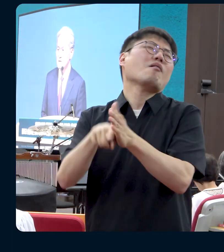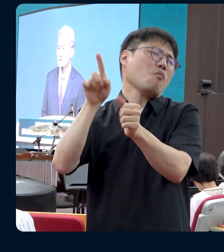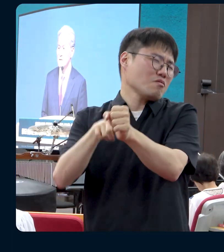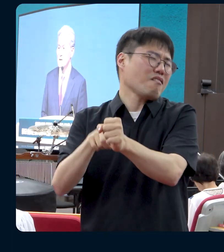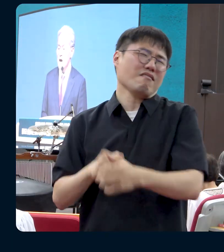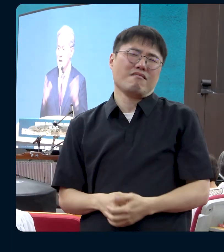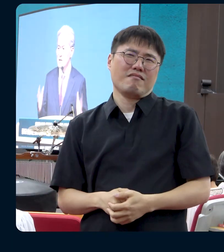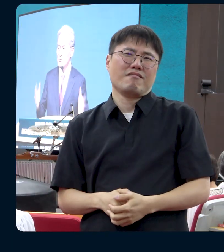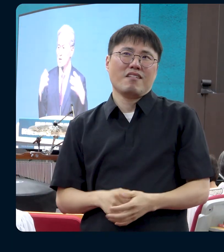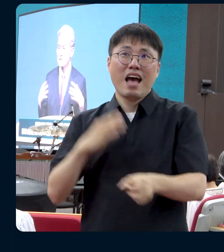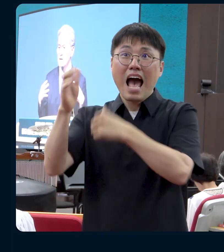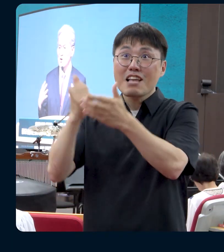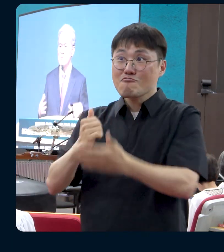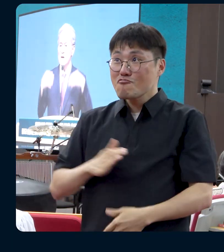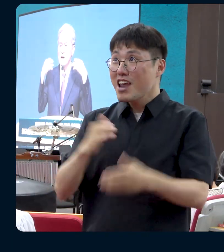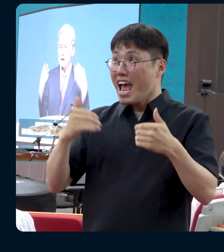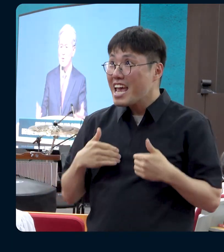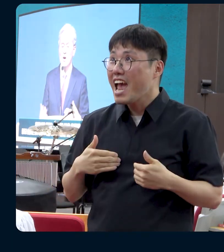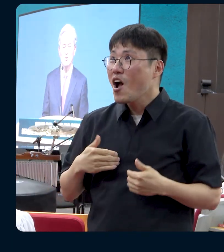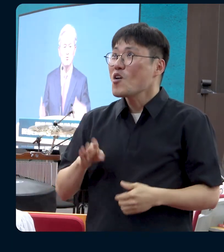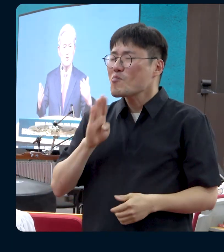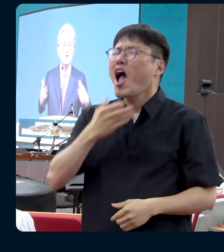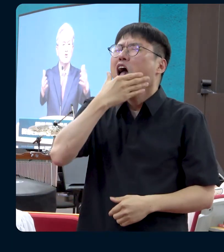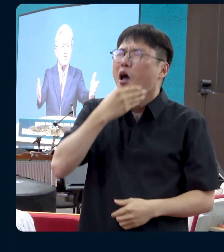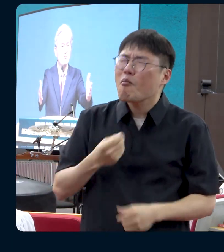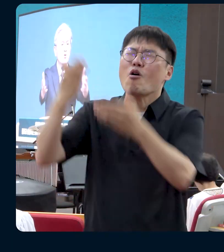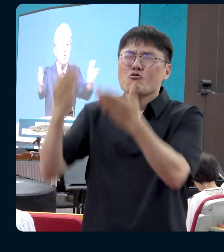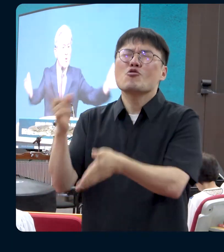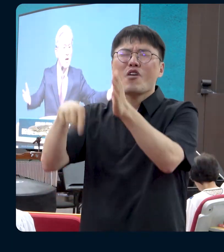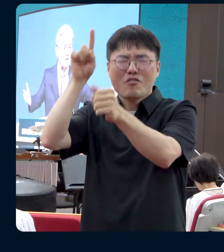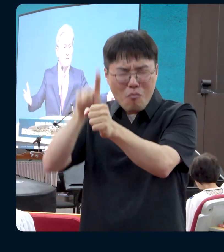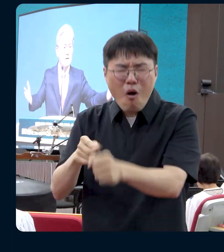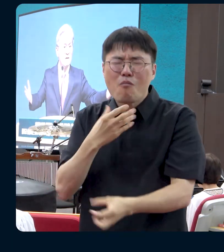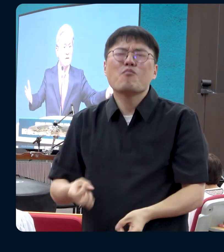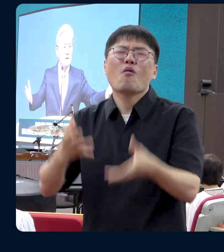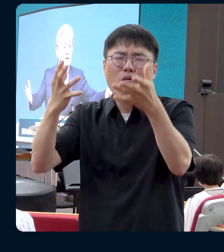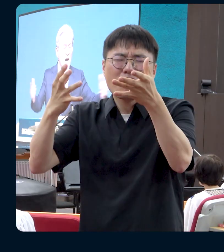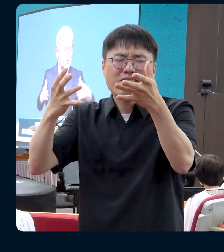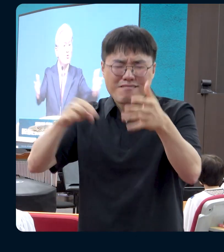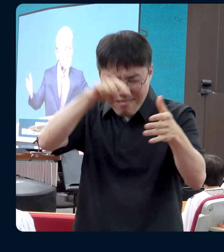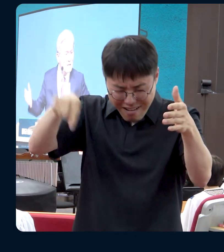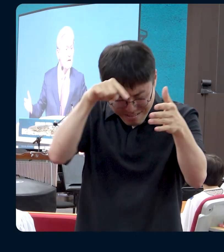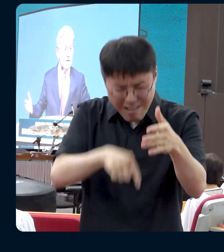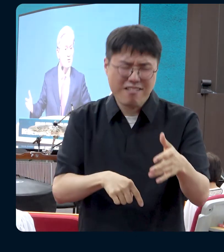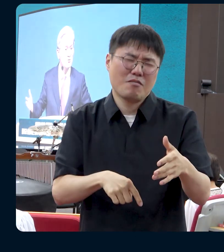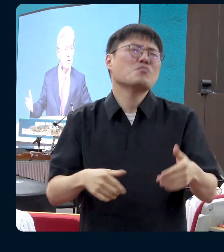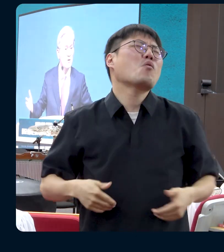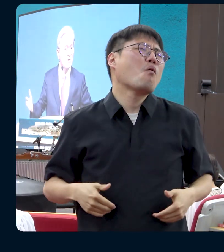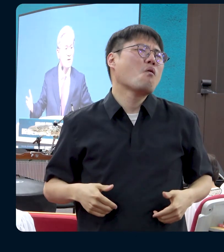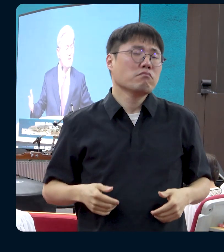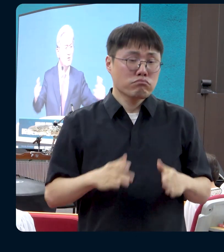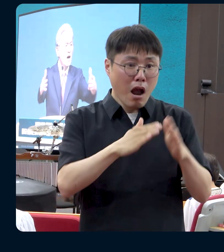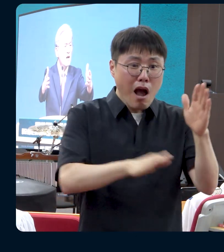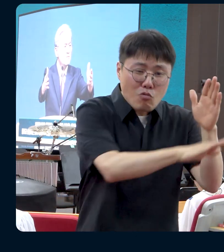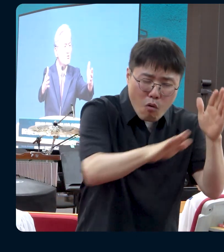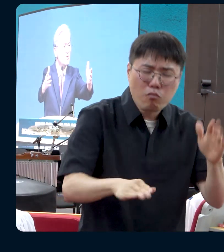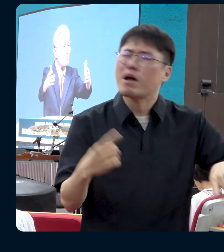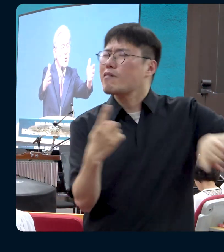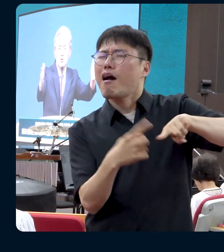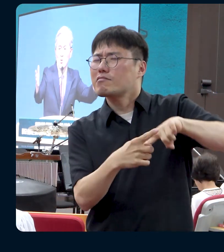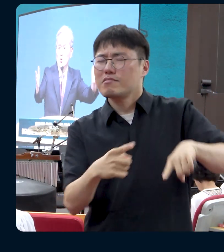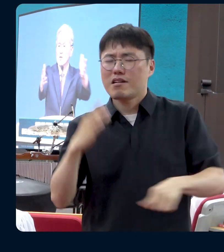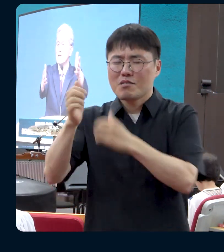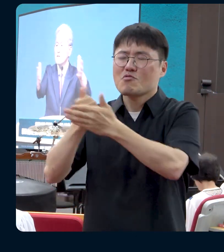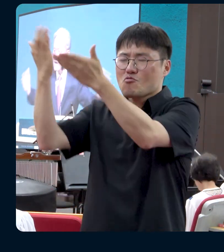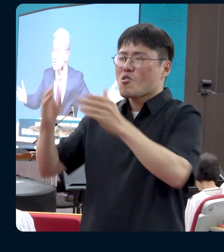아니에요? 하나님 우리한테 정말 행복하도록 주신 축복이 교회 아니에요? 가정도 마찬가지고요. 우리 하나님이